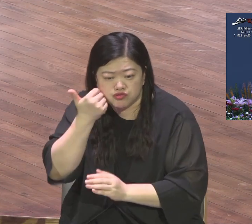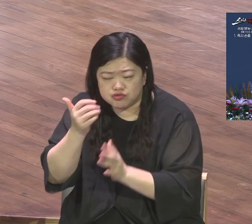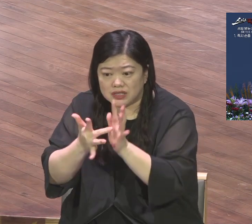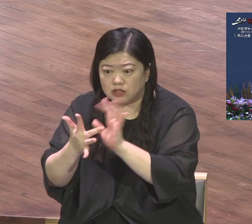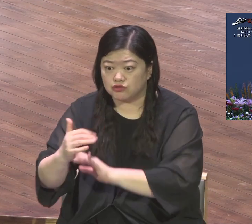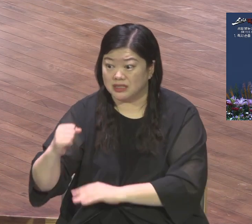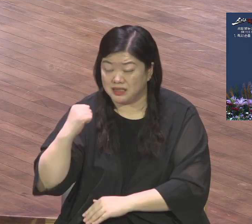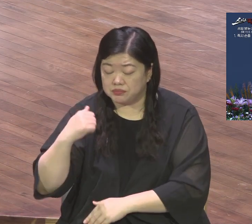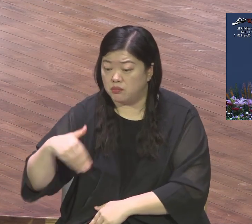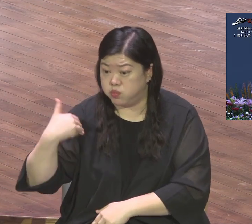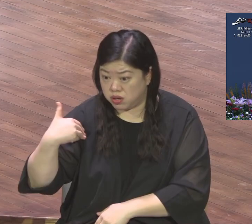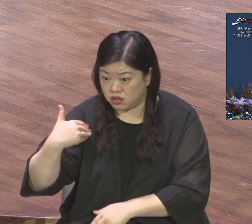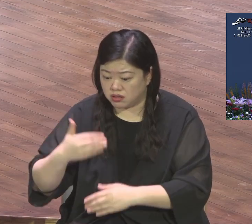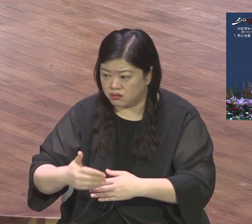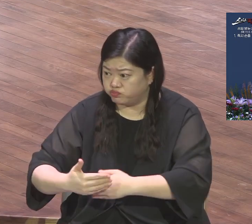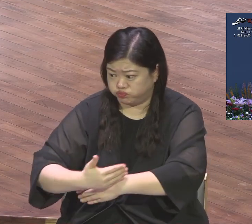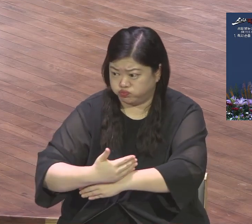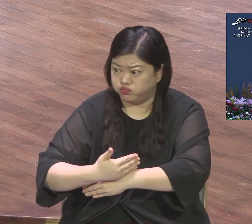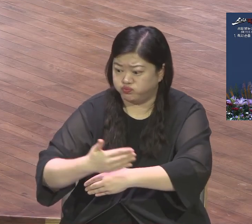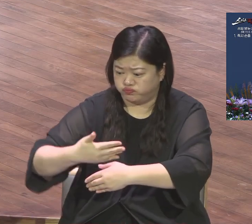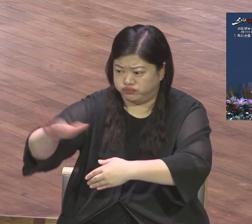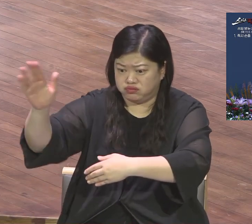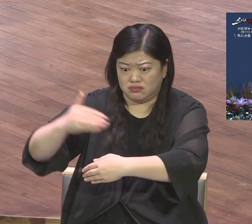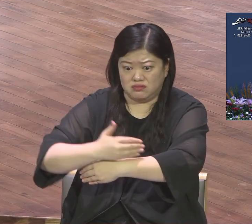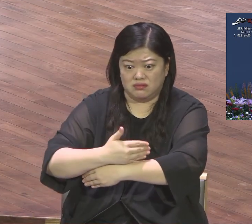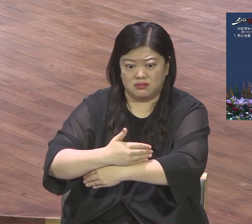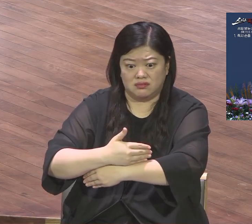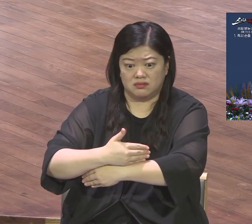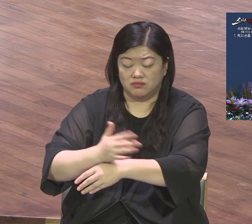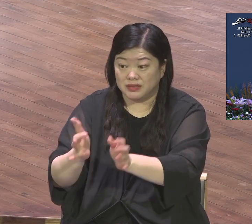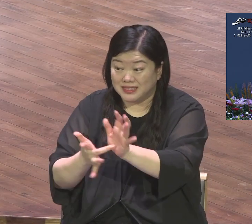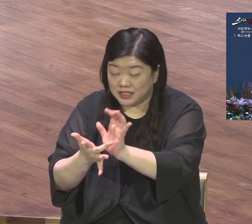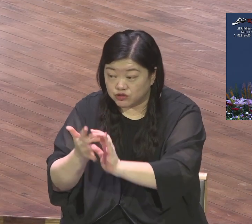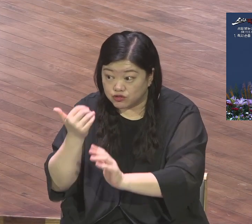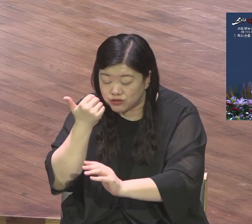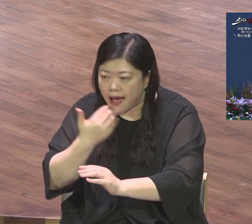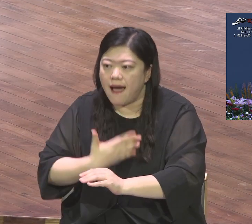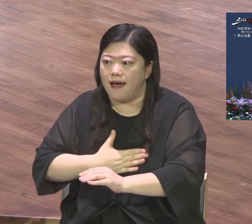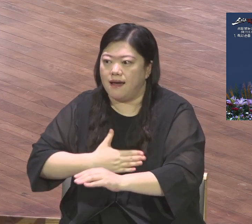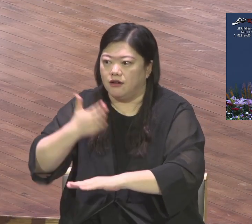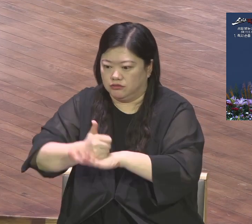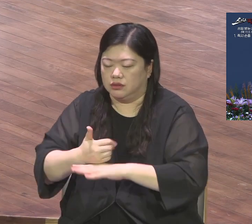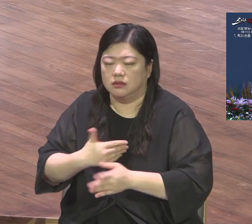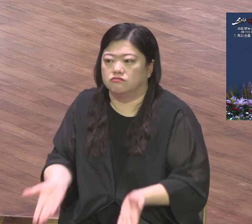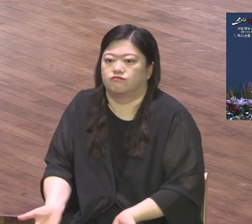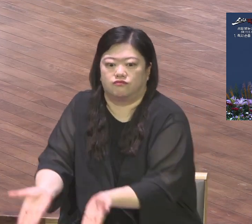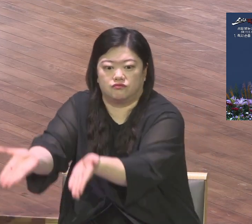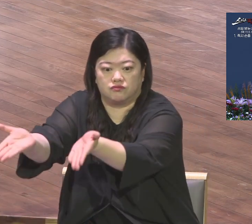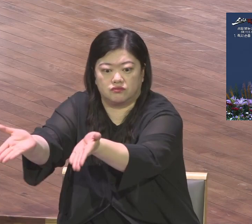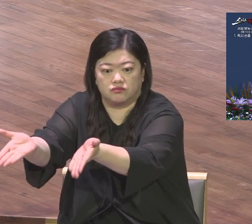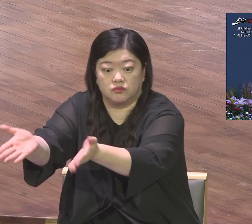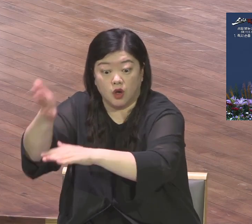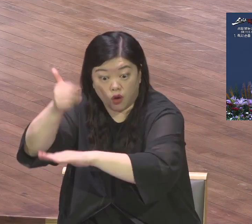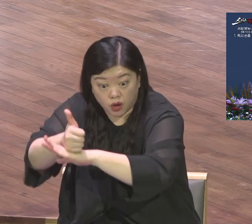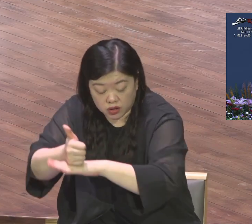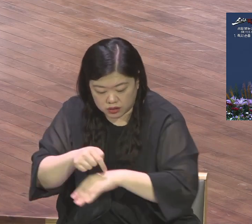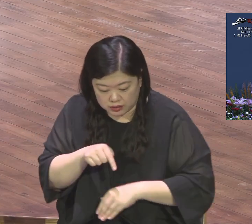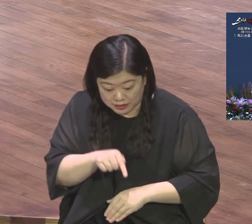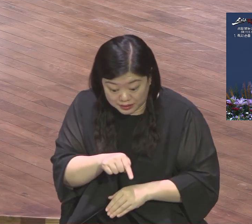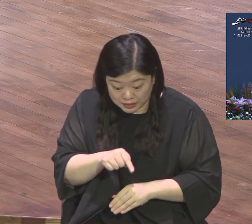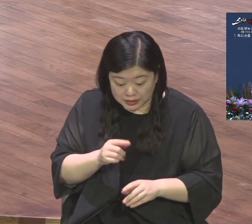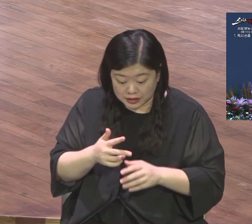특징이 있습니다. 즉시 순종입니다. 즉시 순종하면 어떻게 돼요? 하나님의 언약